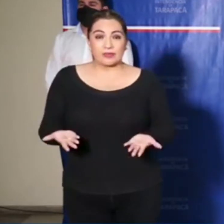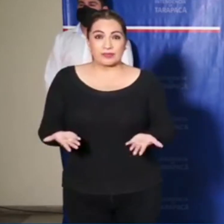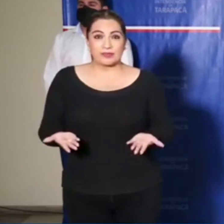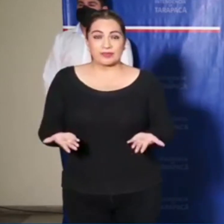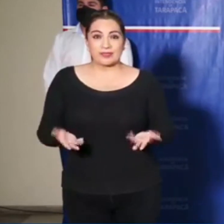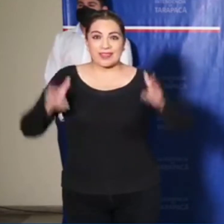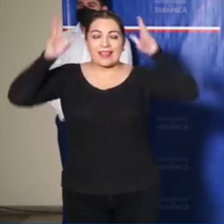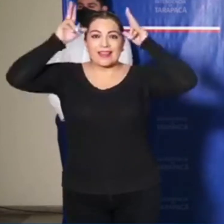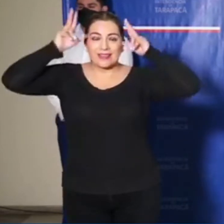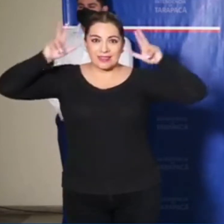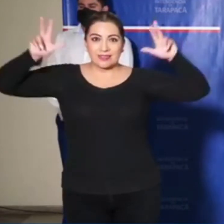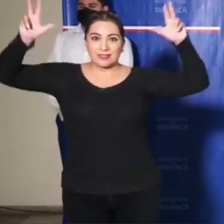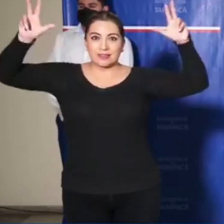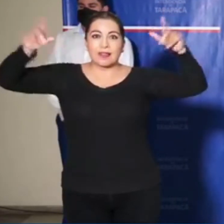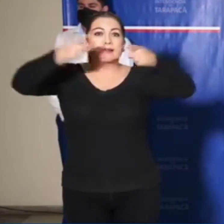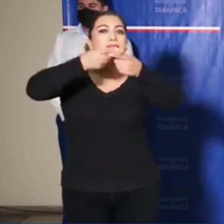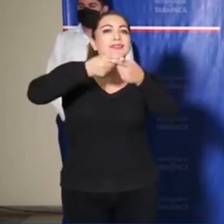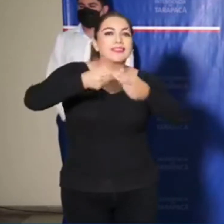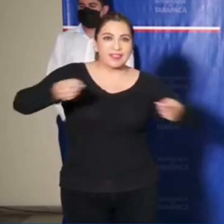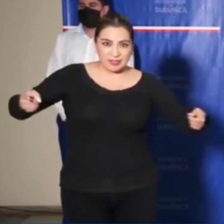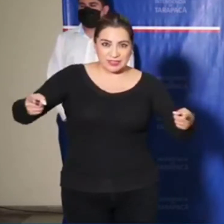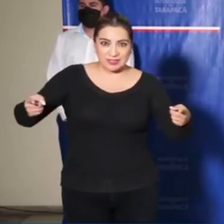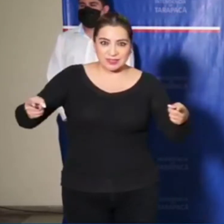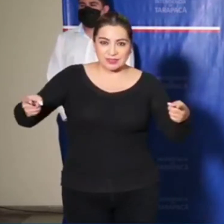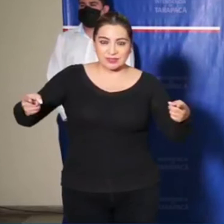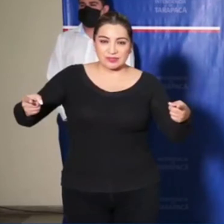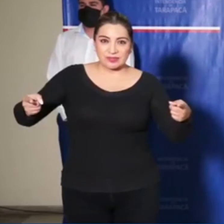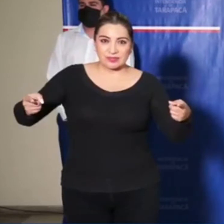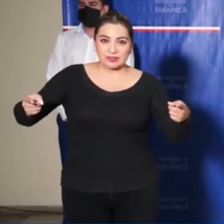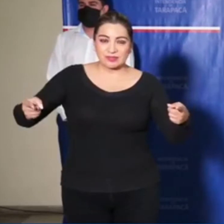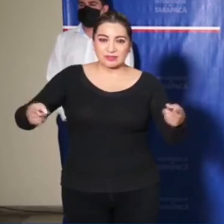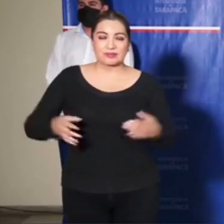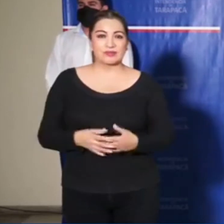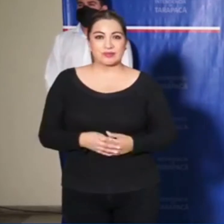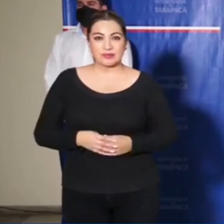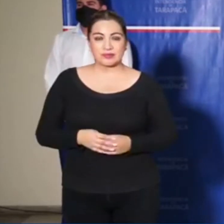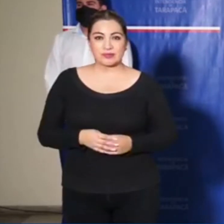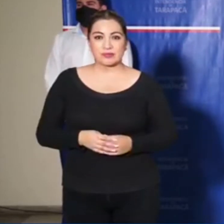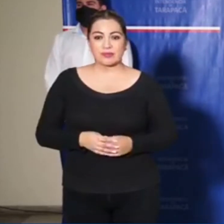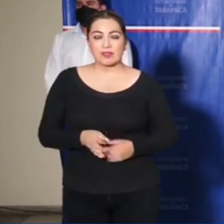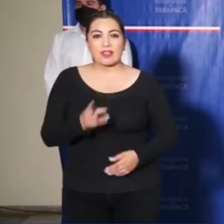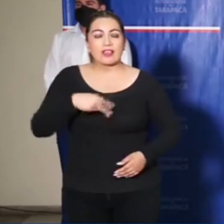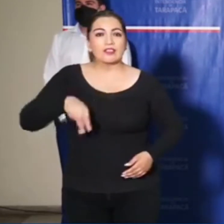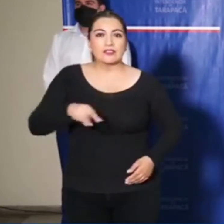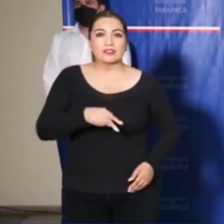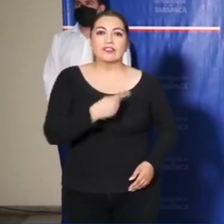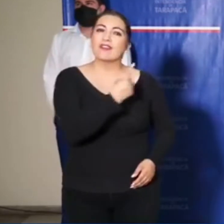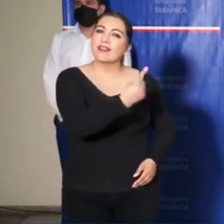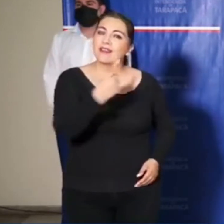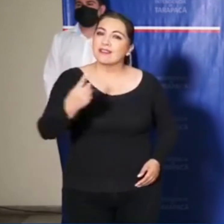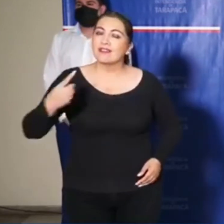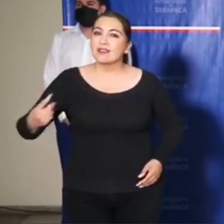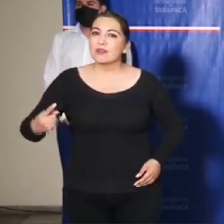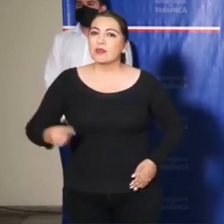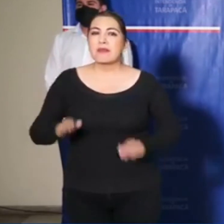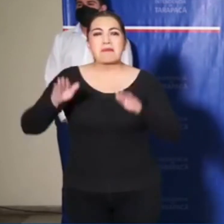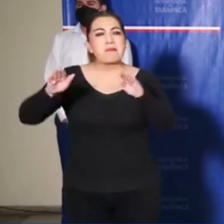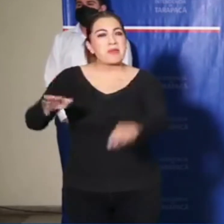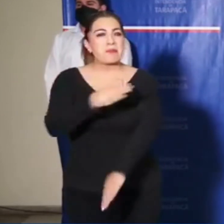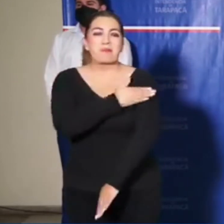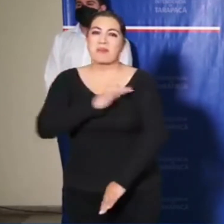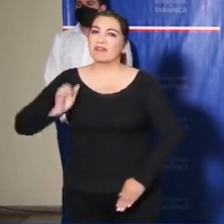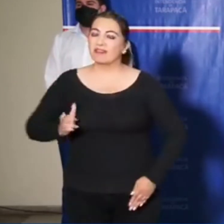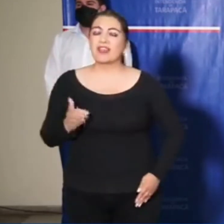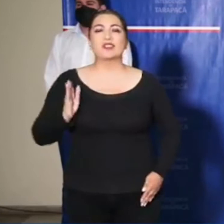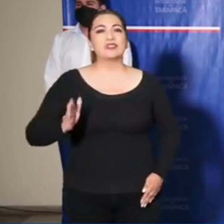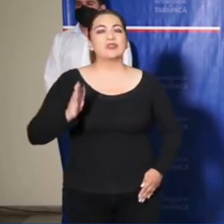la fiesta de la Tirana de otra manera, de otra forma, y que nos permita seguir teniendo la misma fe y